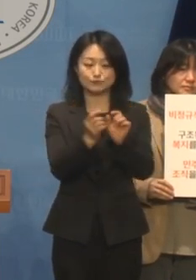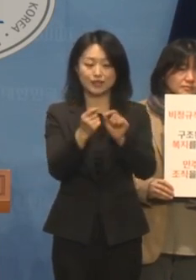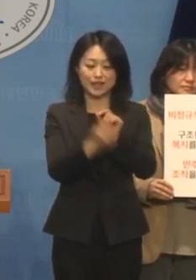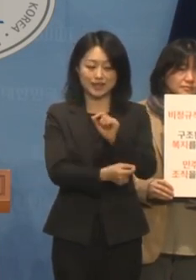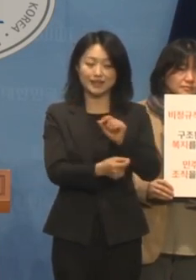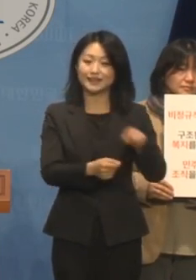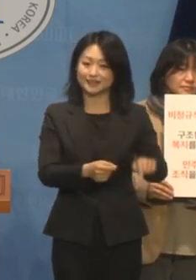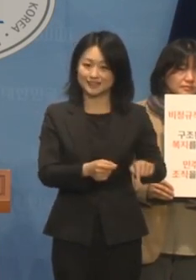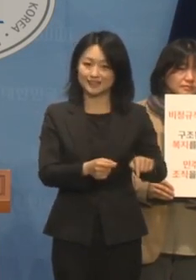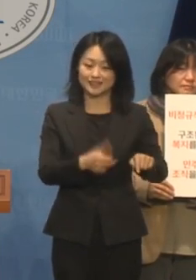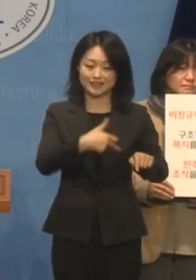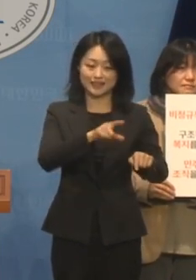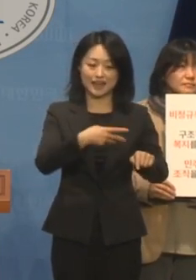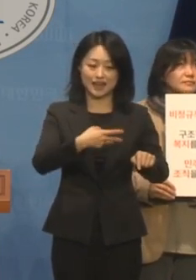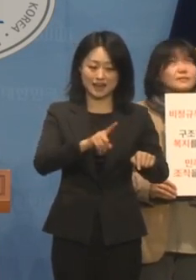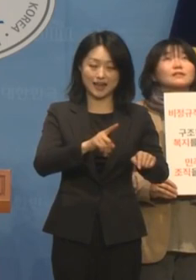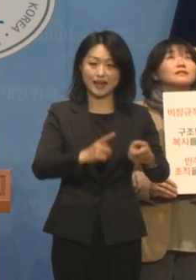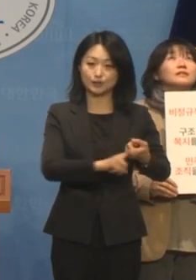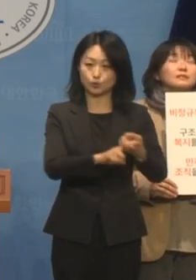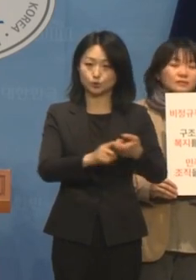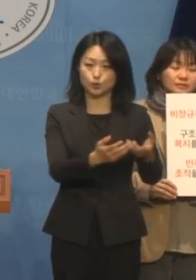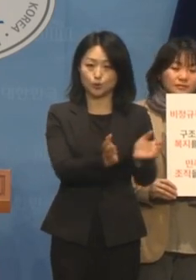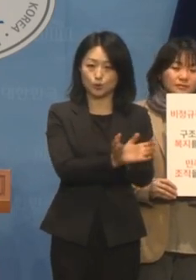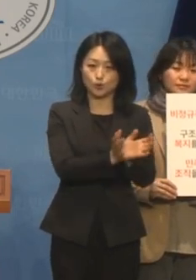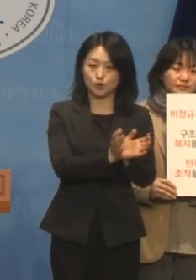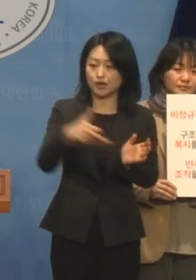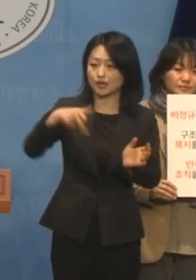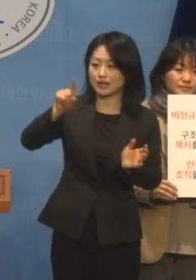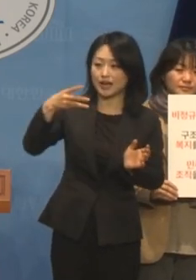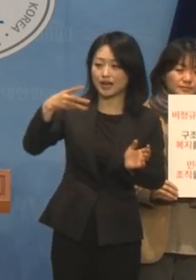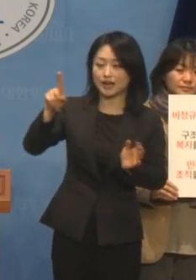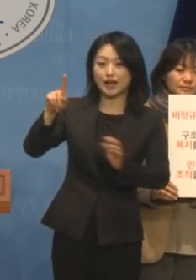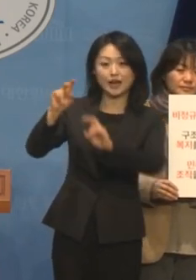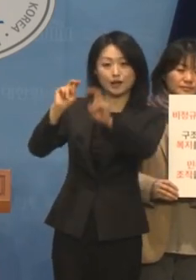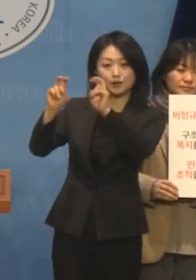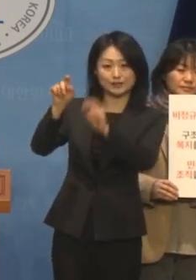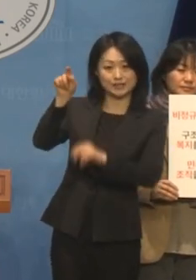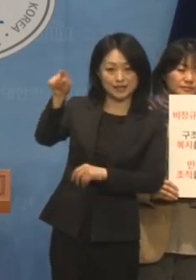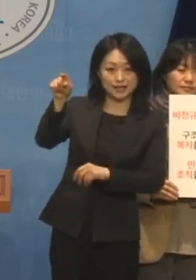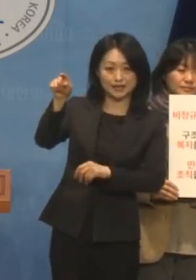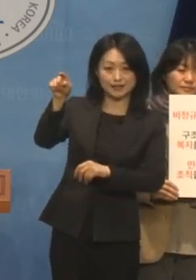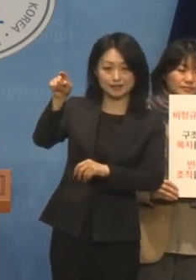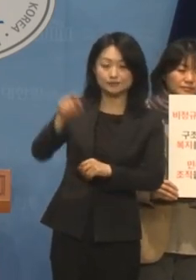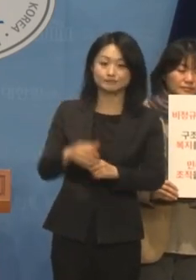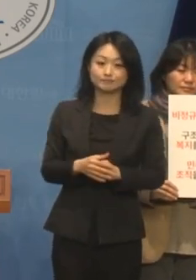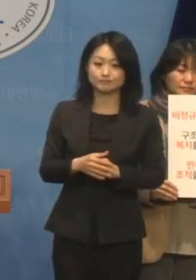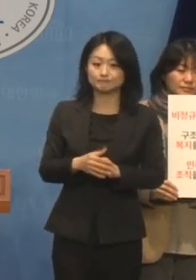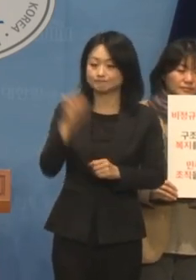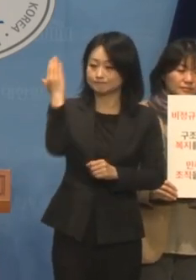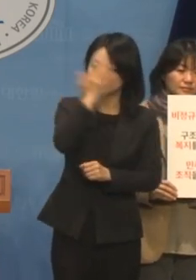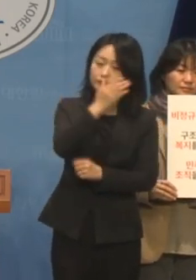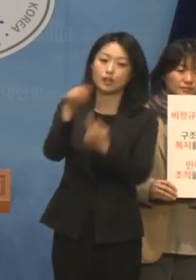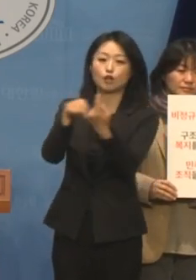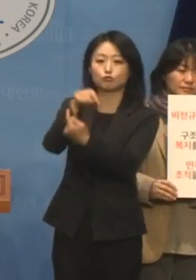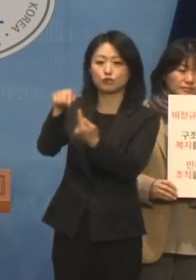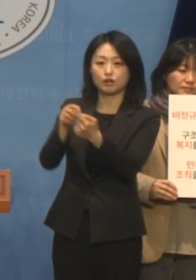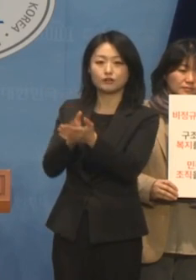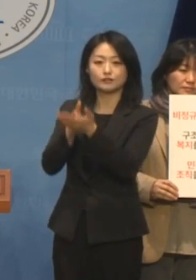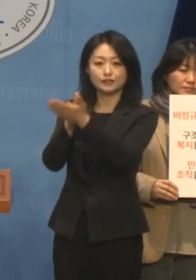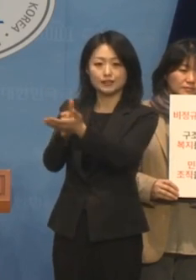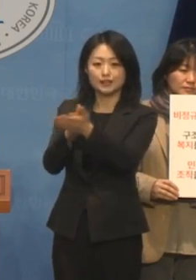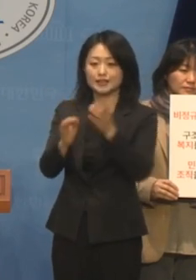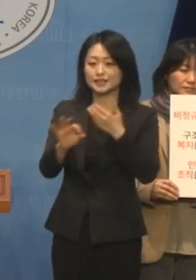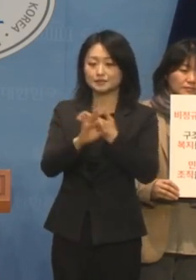임단협을 통해 사측인 카라 집행부를 상대로 단체의 민주적이고 투명한 운영,